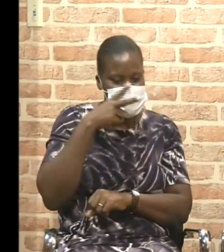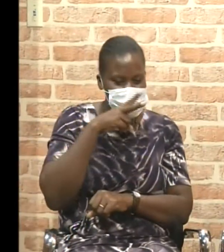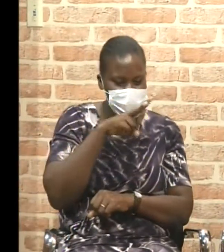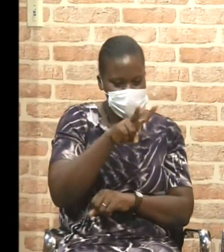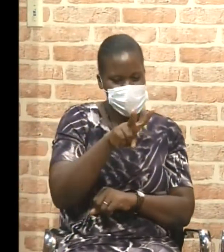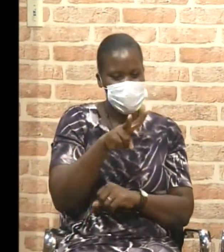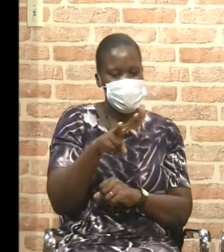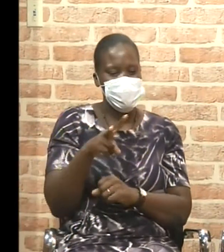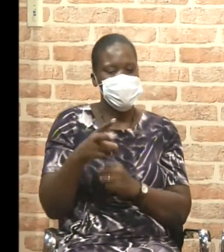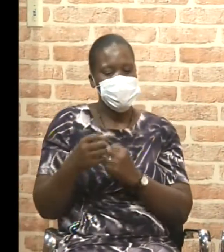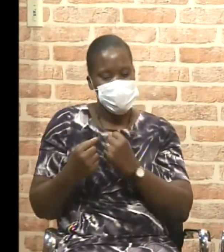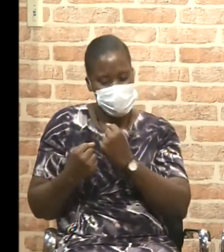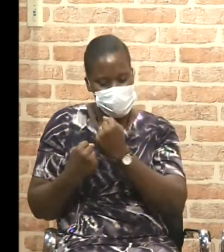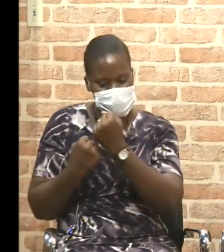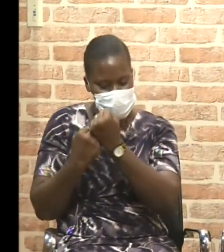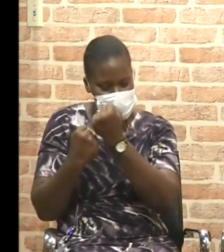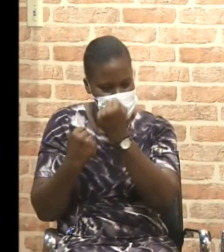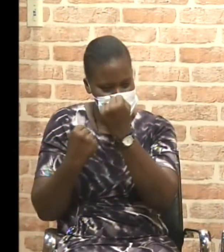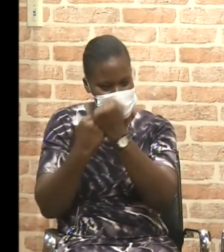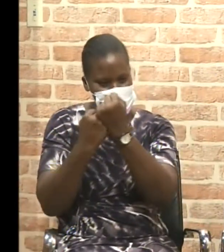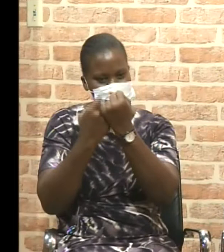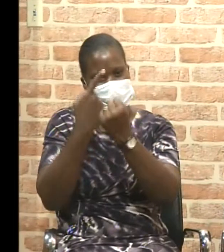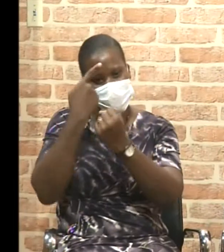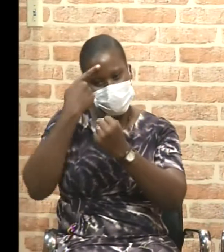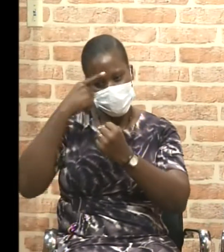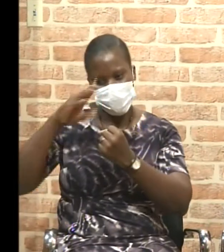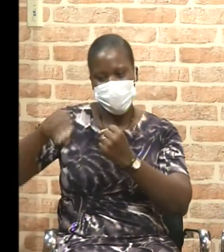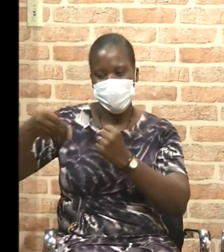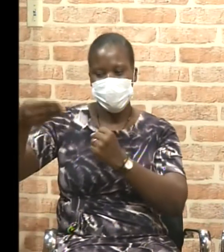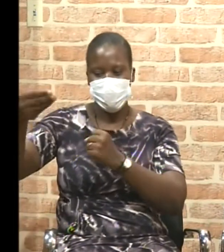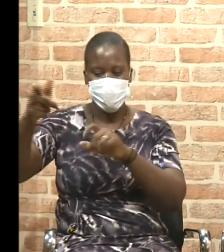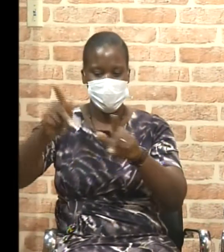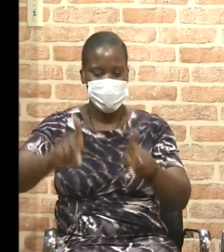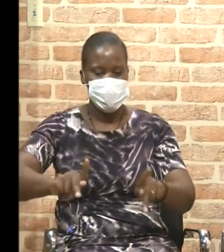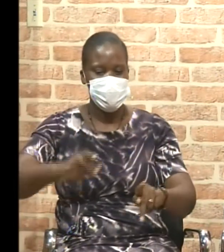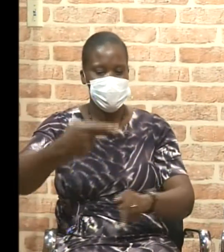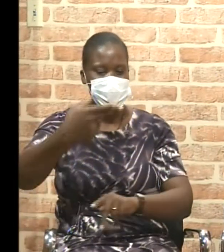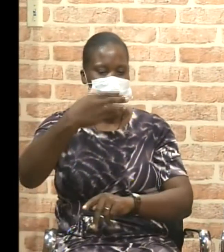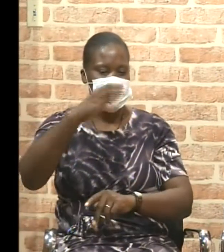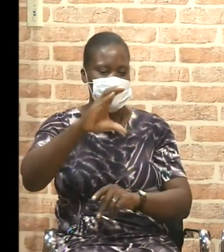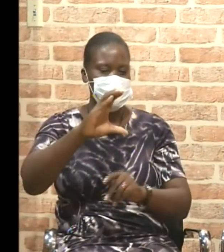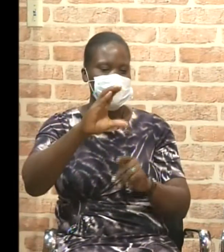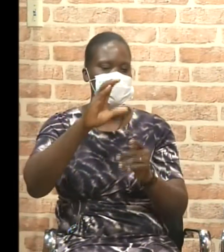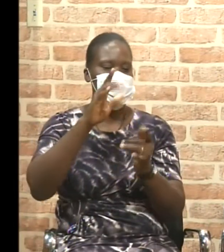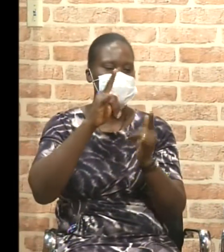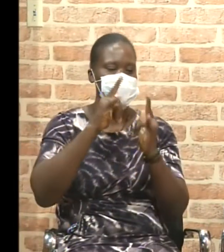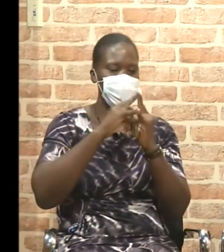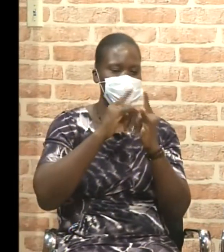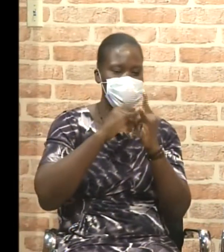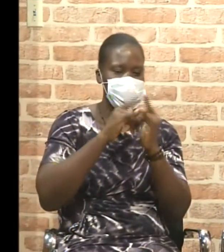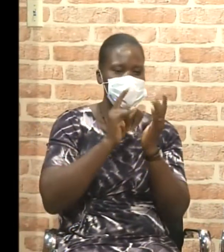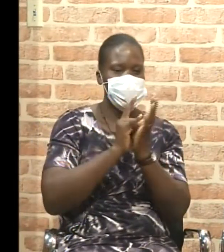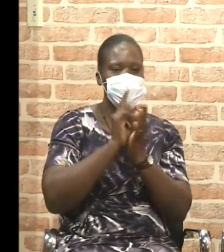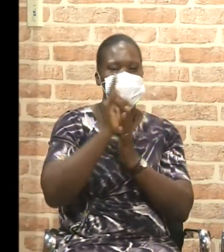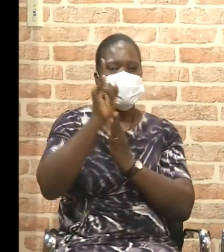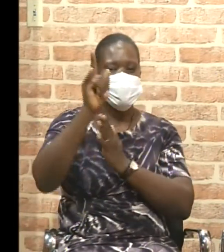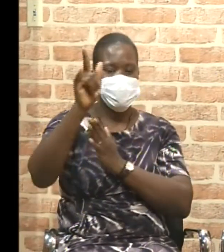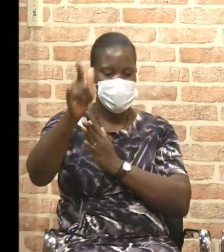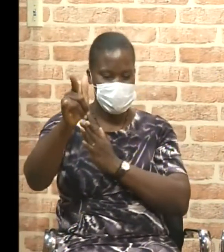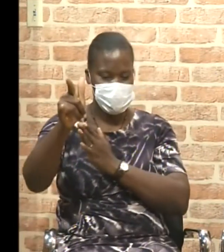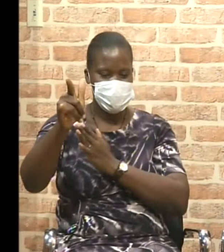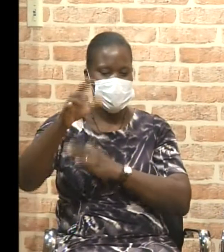de venir en appui pour que vous puissiez localiser. Et il faut que je dès lors, et PM, donc, vous êtes en joint un